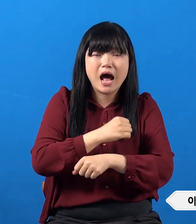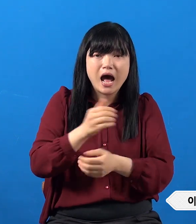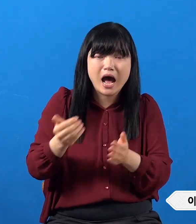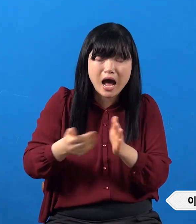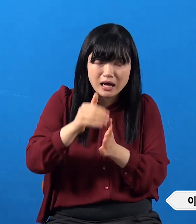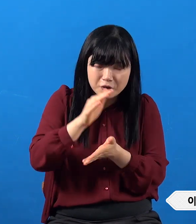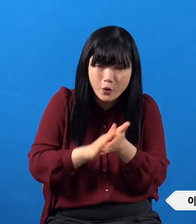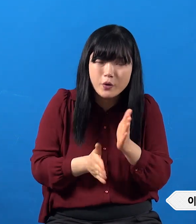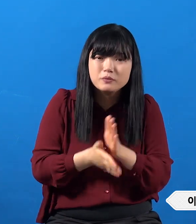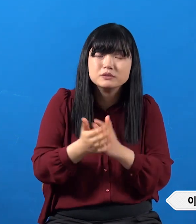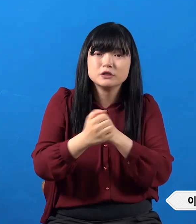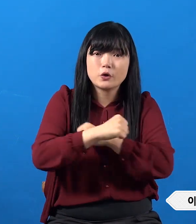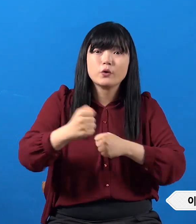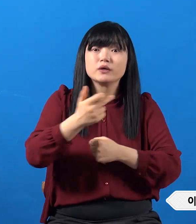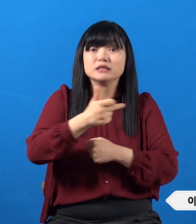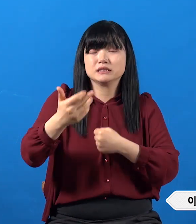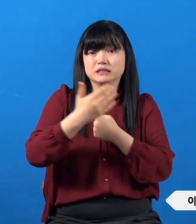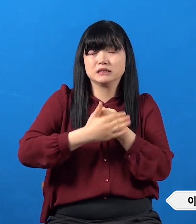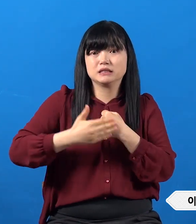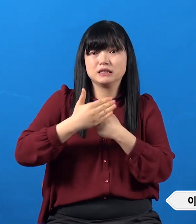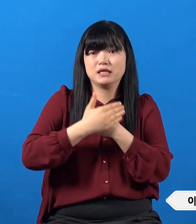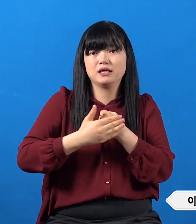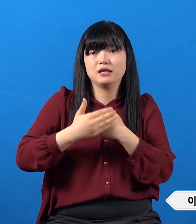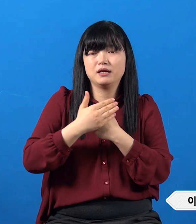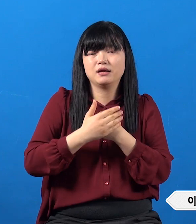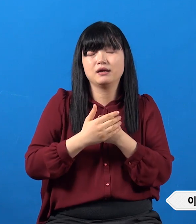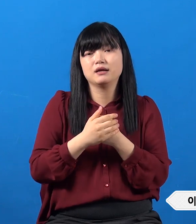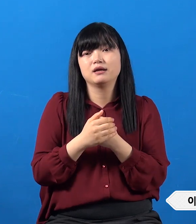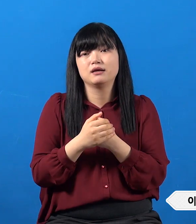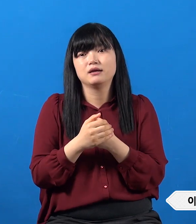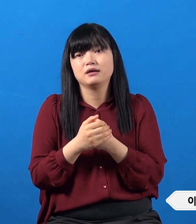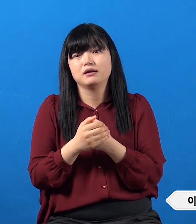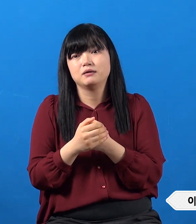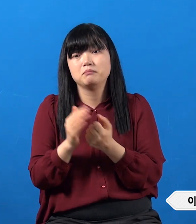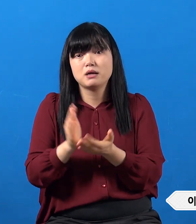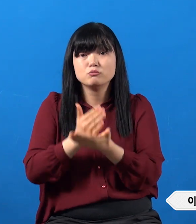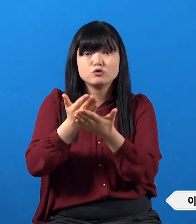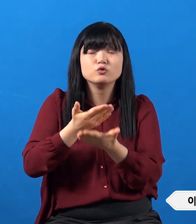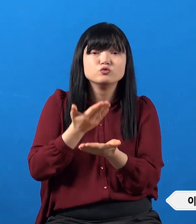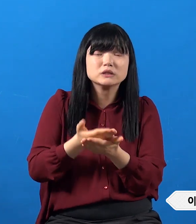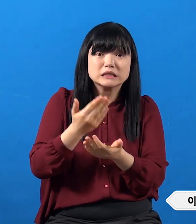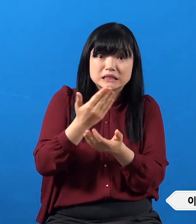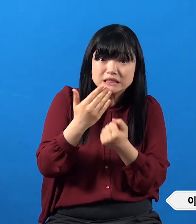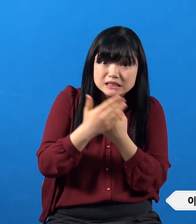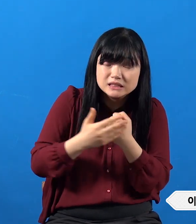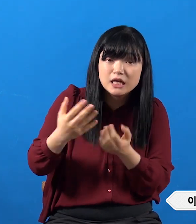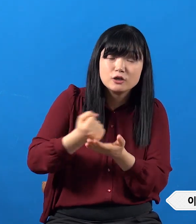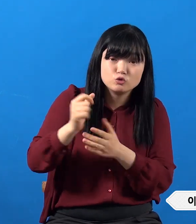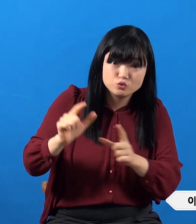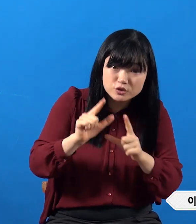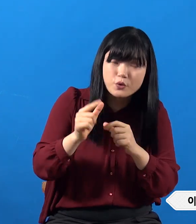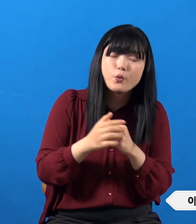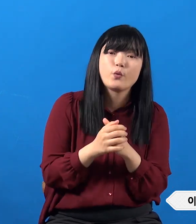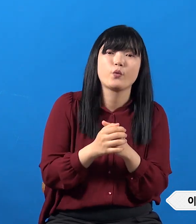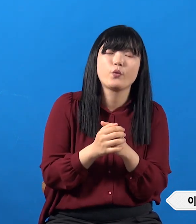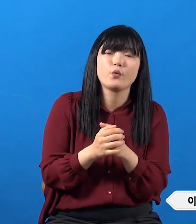은혜 베풀어 주소서. 그러니까 죄를 떠난 것뿐만 아니라 그분 앞에 와서 그분이 주시는 은혜를 누리고 그분과